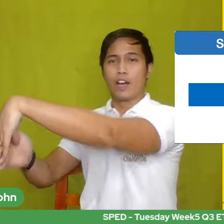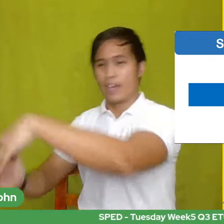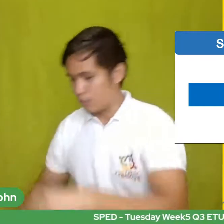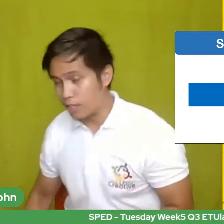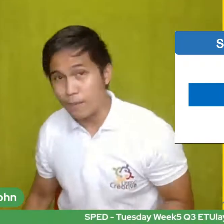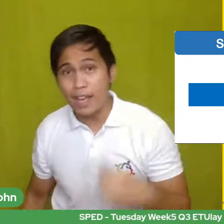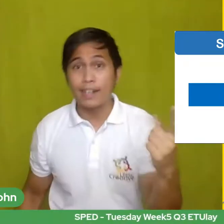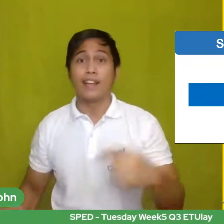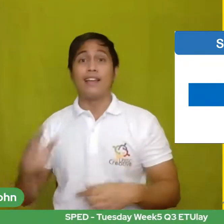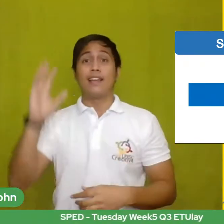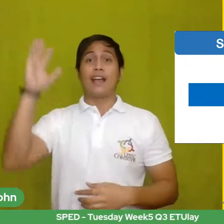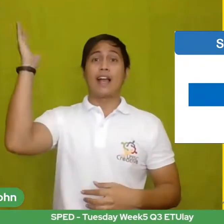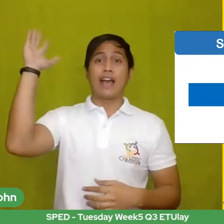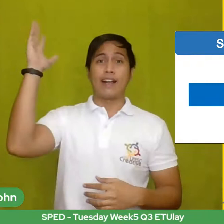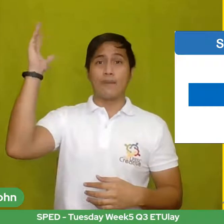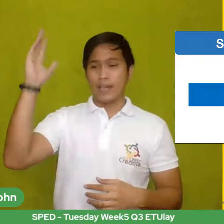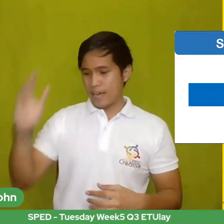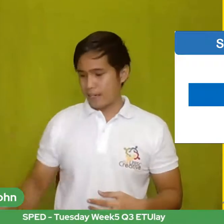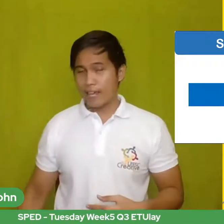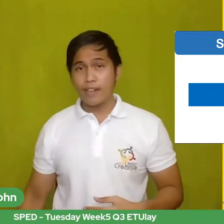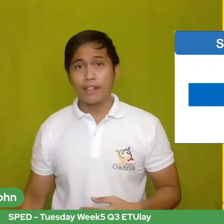8, 7, 6, 5, 4, 3, 2, 1. Okay, so naman, ang kanang kamay natin.